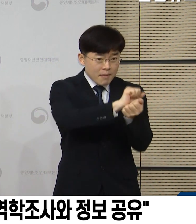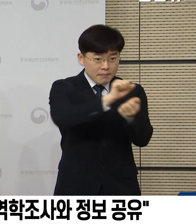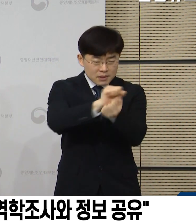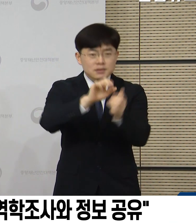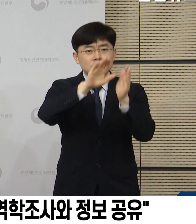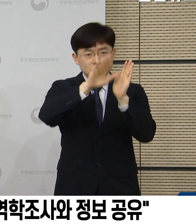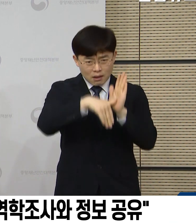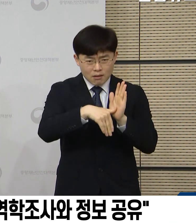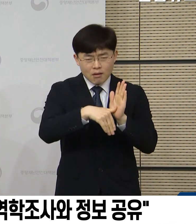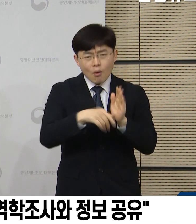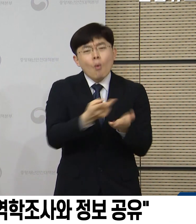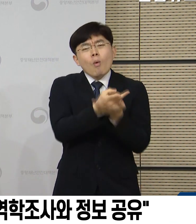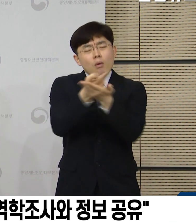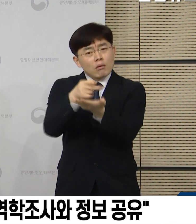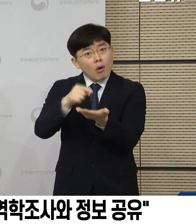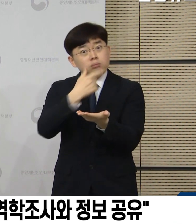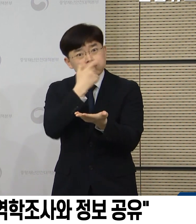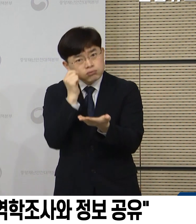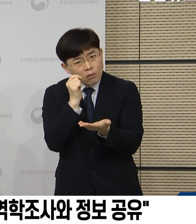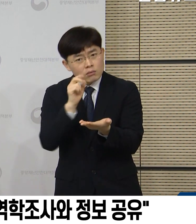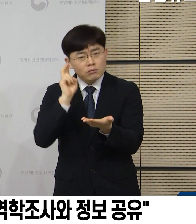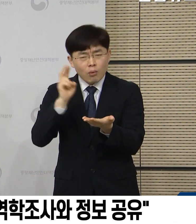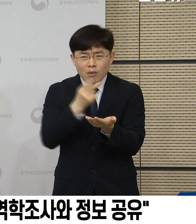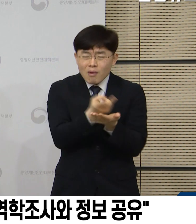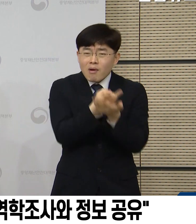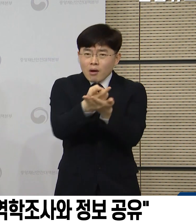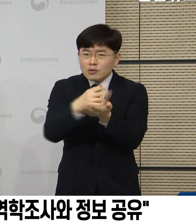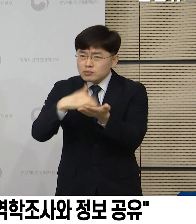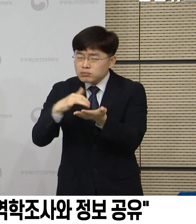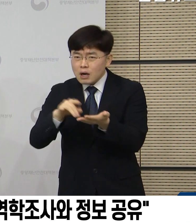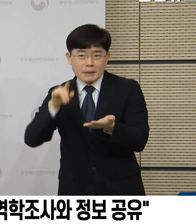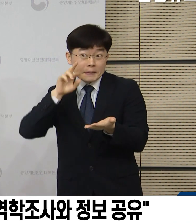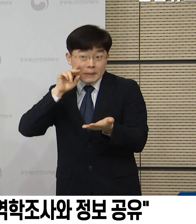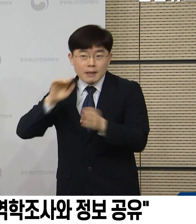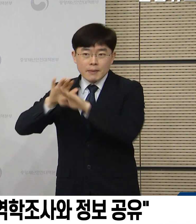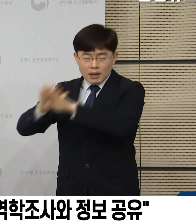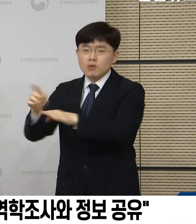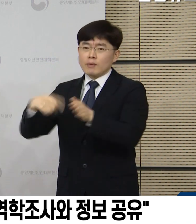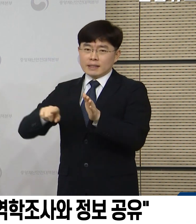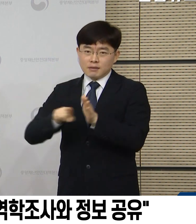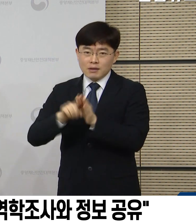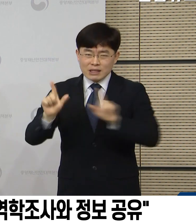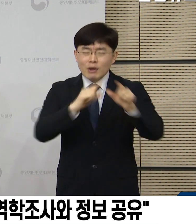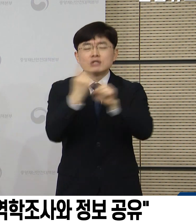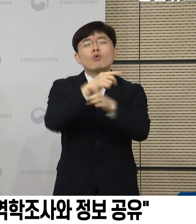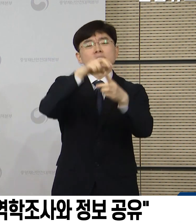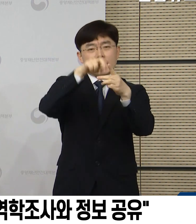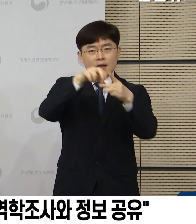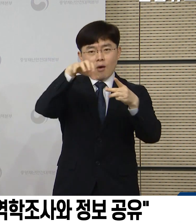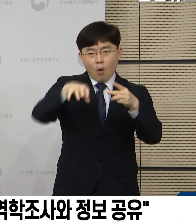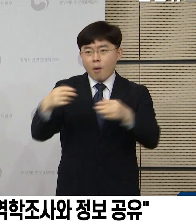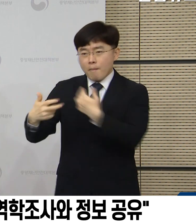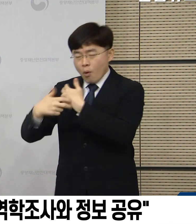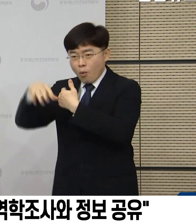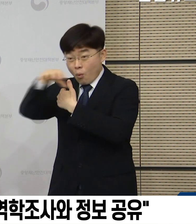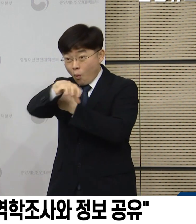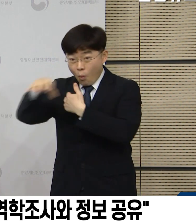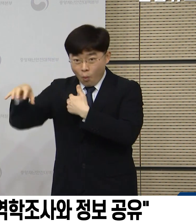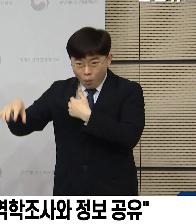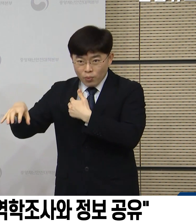있을 경우 병상 부족이나 병상 수요 차이에 대비하여 병상과 생활치료센터를 상호